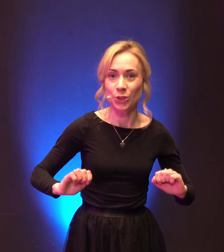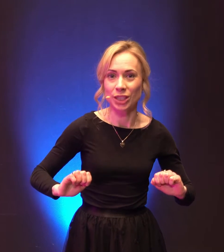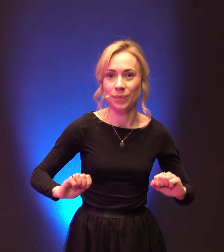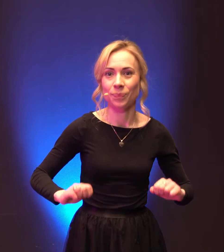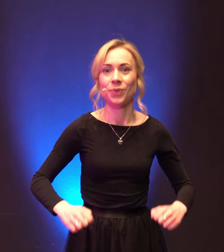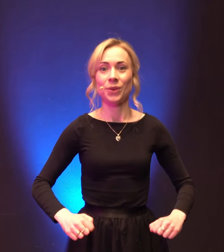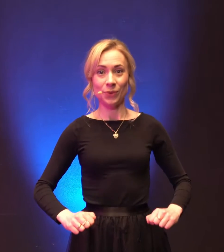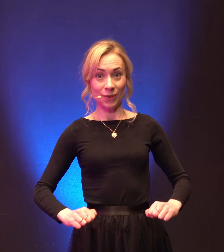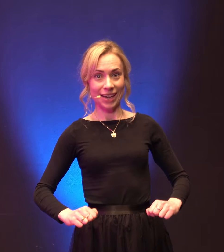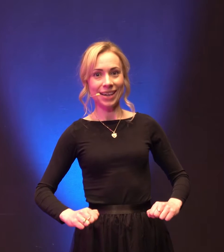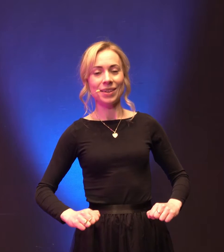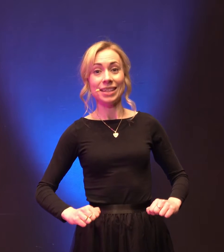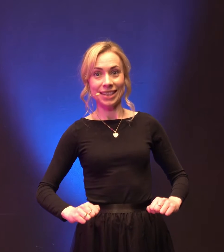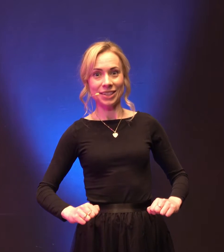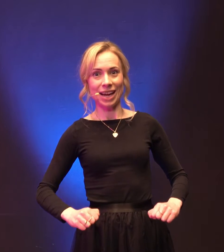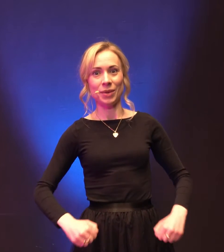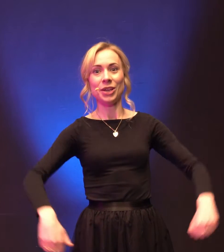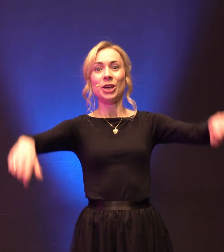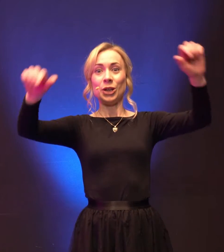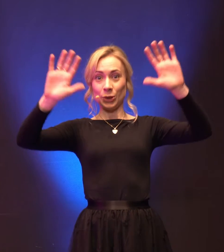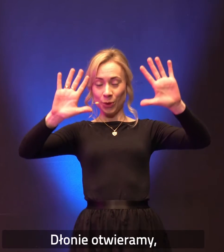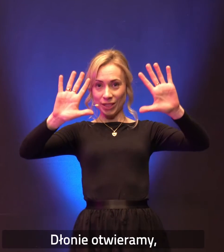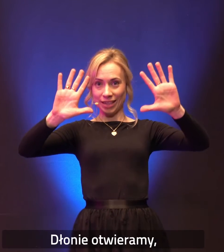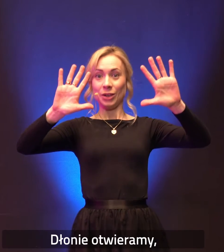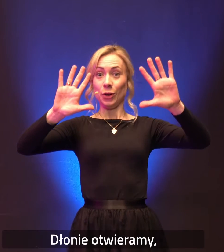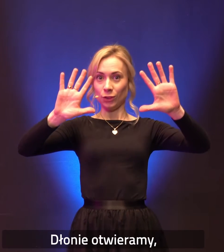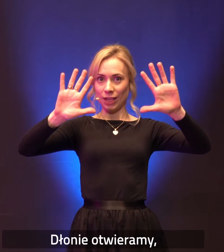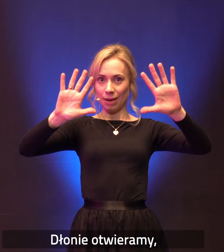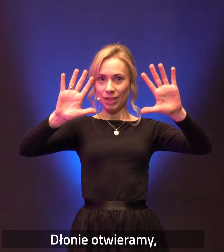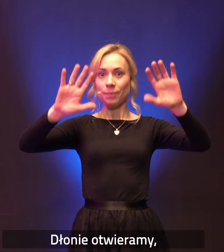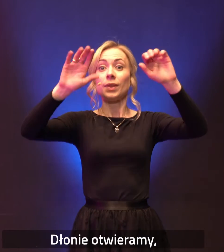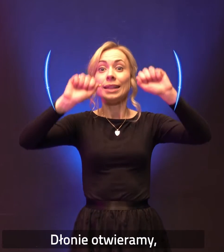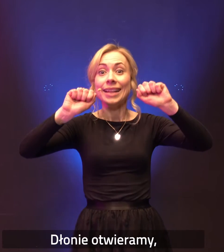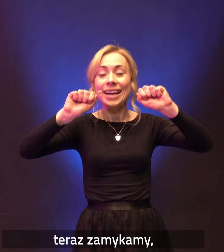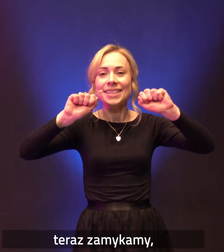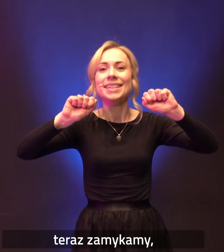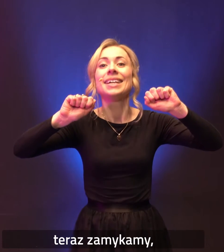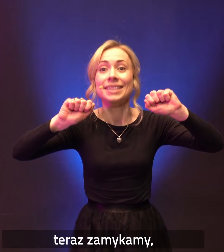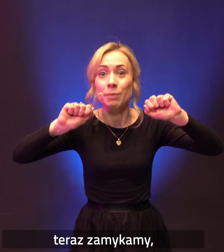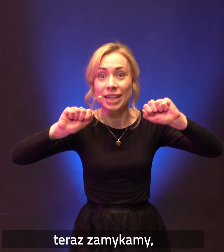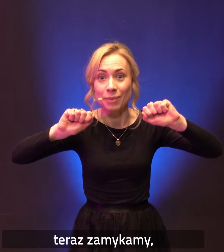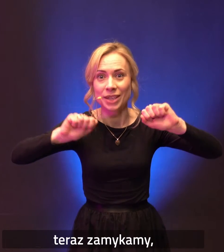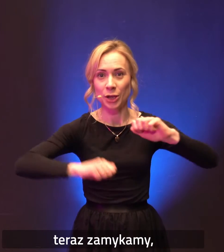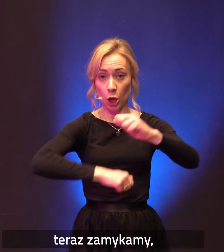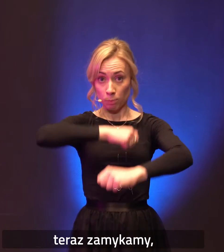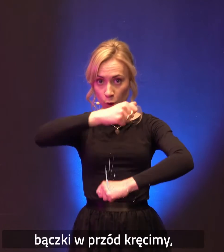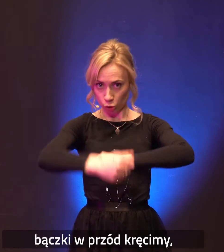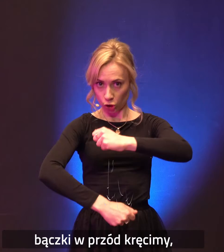nóżki. Uwaga, zaczynamy. Dłonie otwieramy, teraz zamykamy. Bączki w